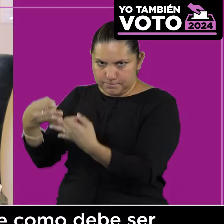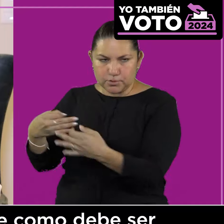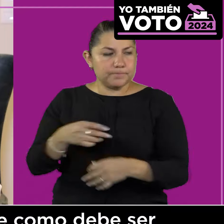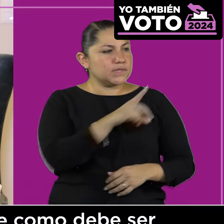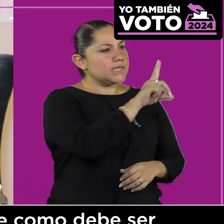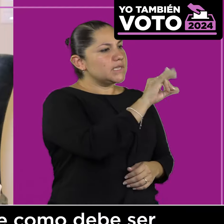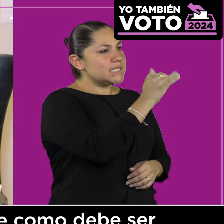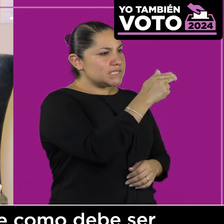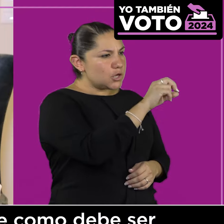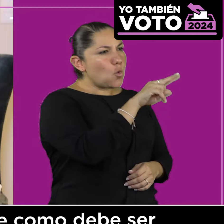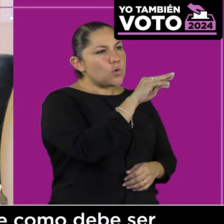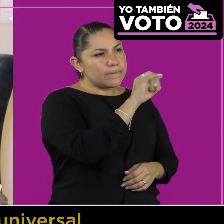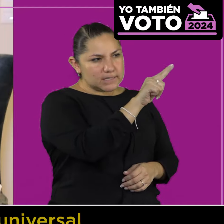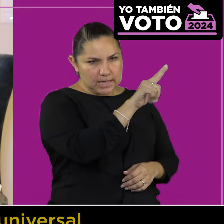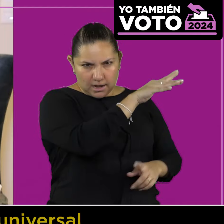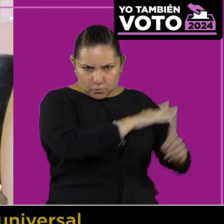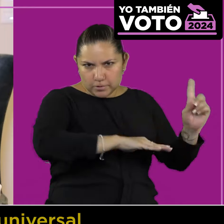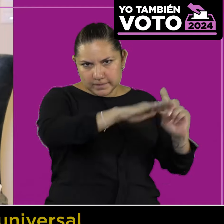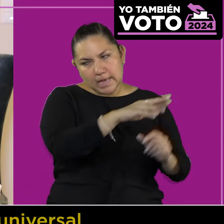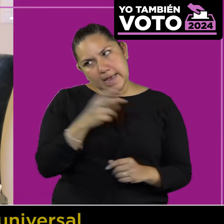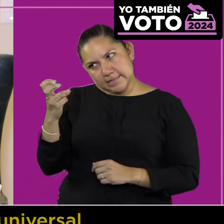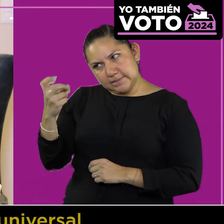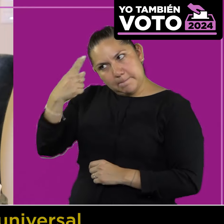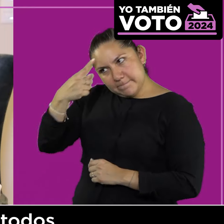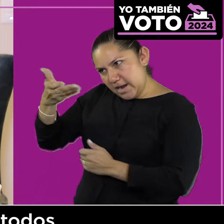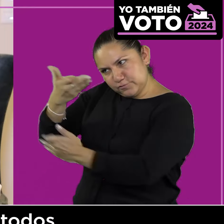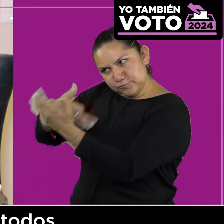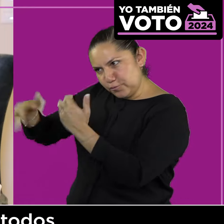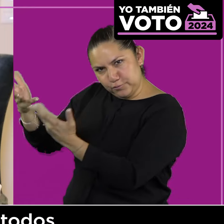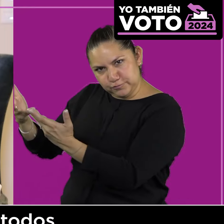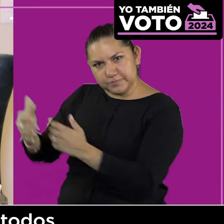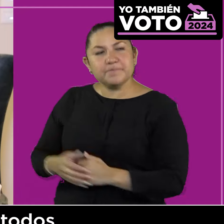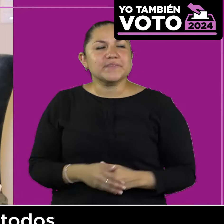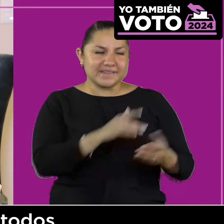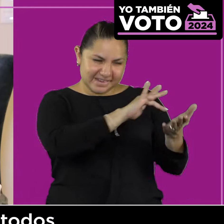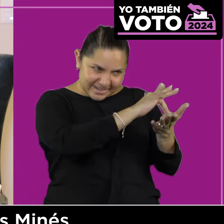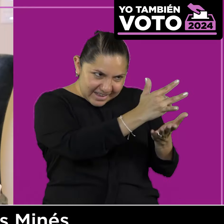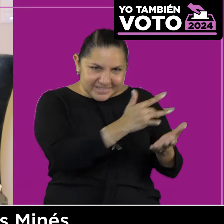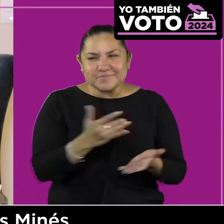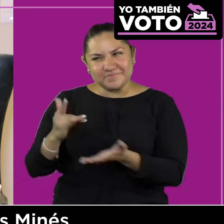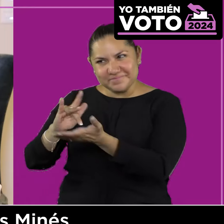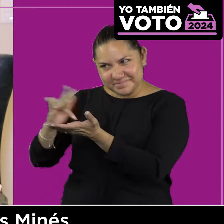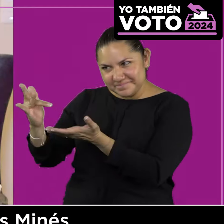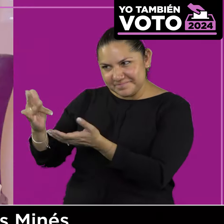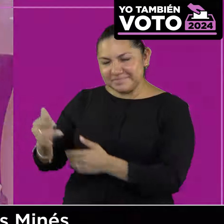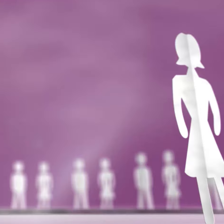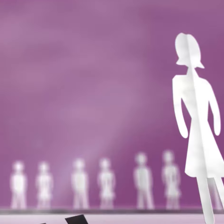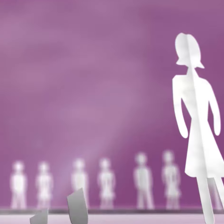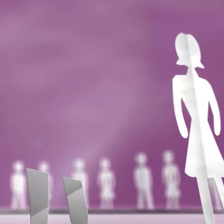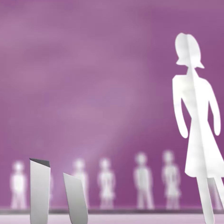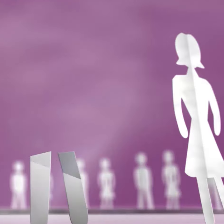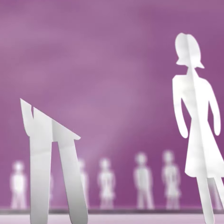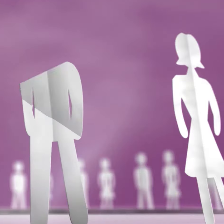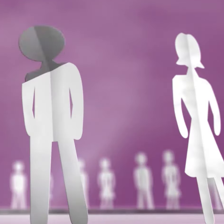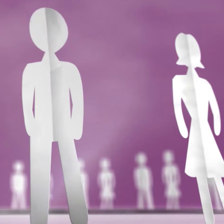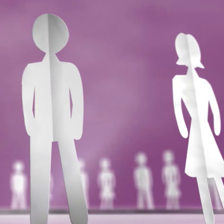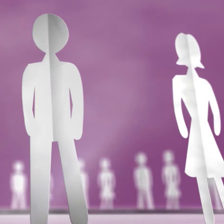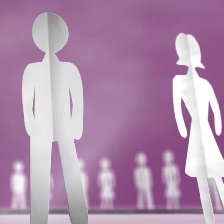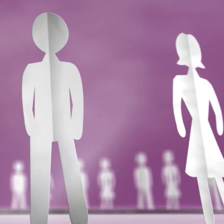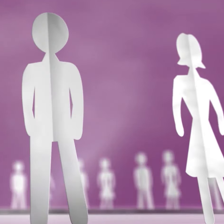tratar a la gente como debe ser diseño universal para todos gracias gracias